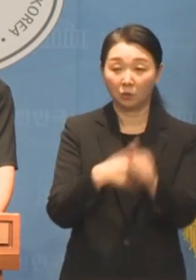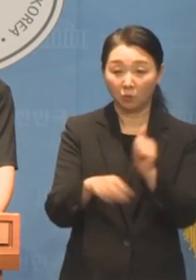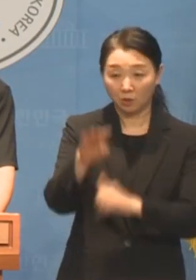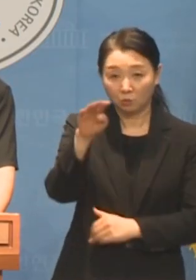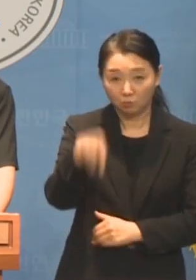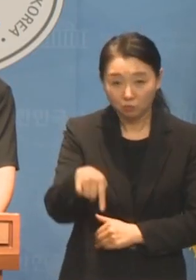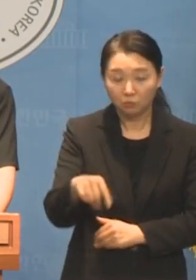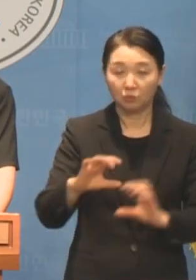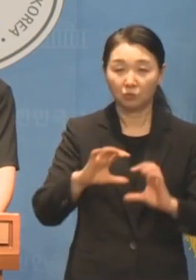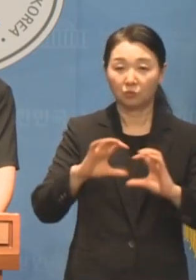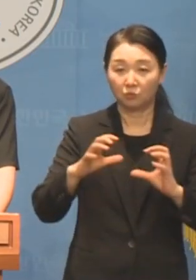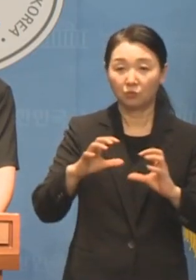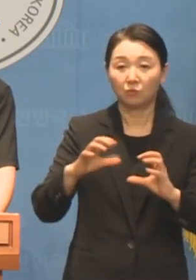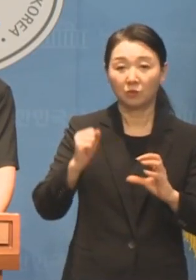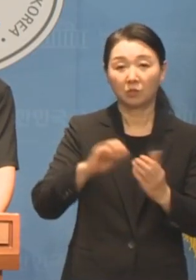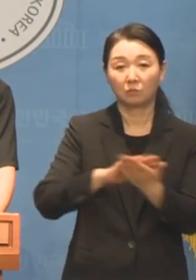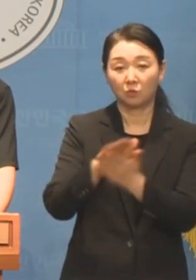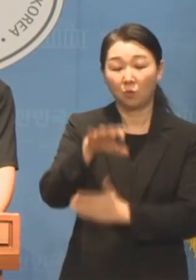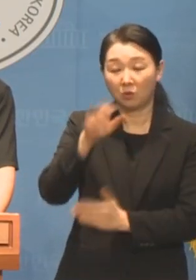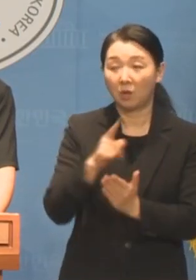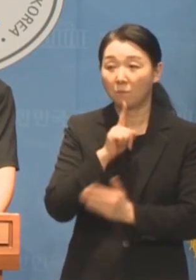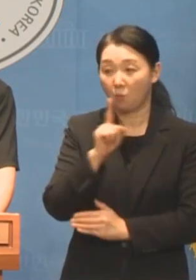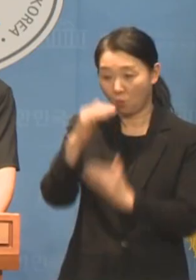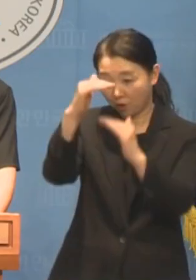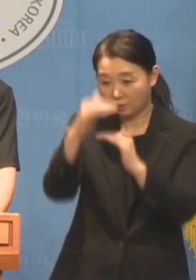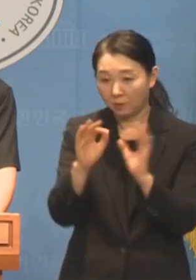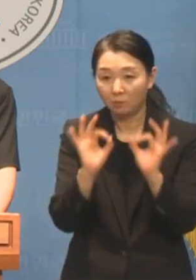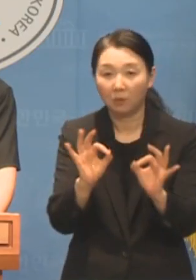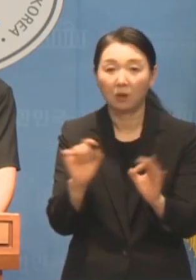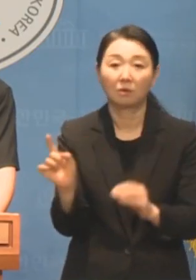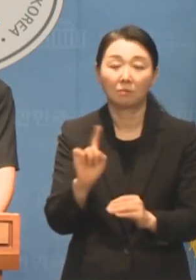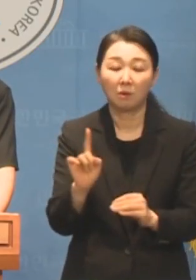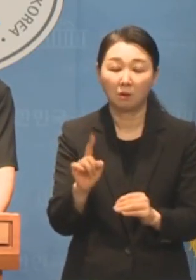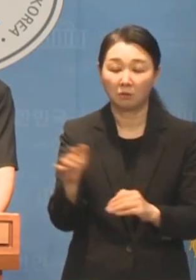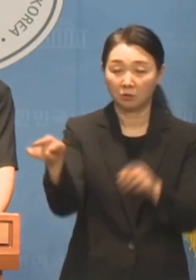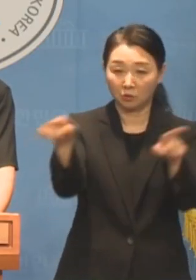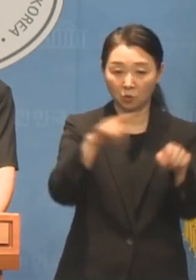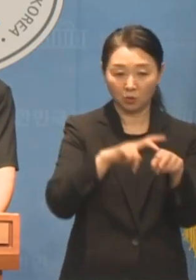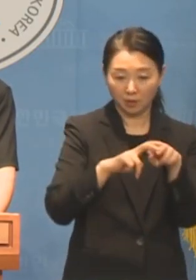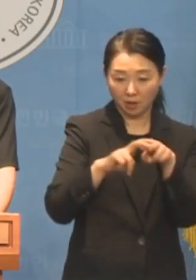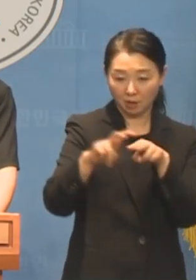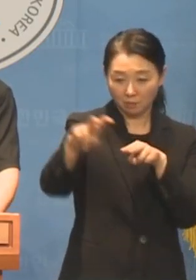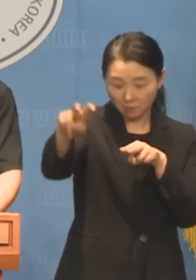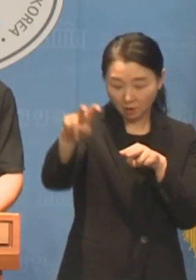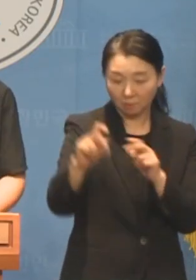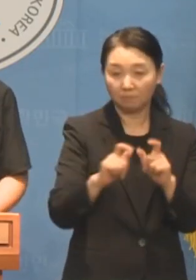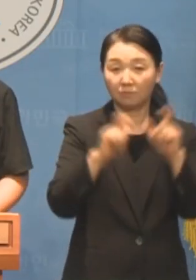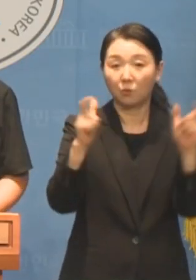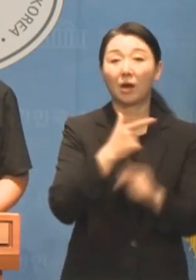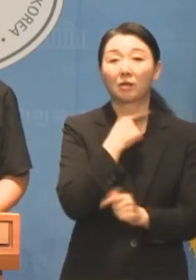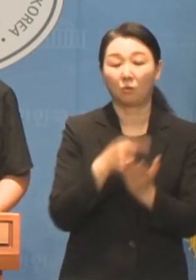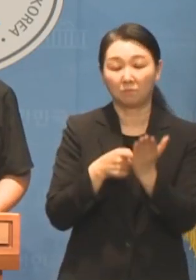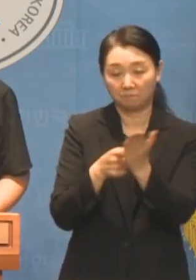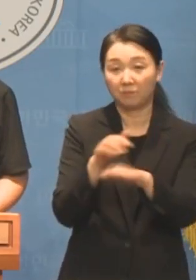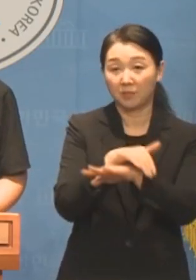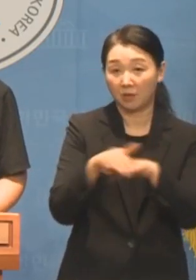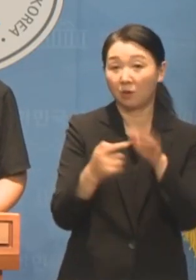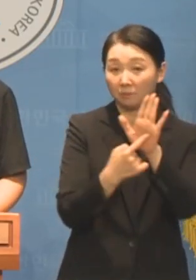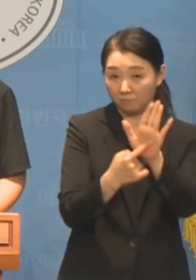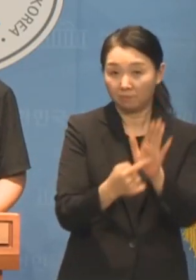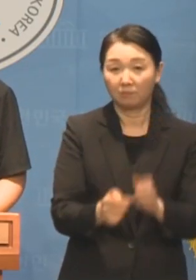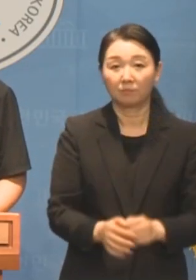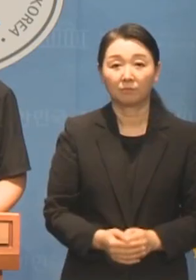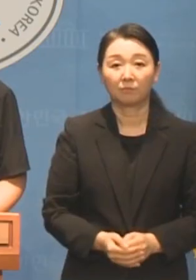환경부가 국립공원위원회 보고한 사항을 파악해보면 전국의 케이블카 확대를 분명하게 추진하겠다는 계획들이 노골적으로